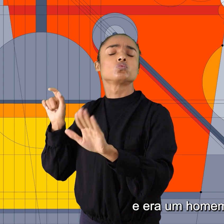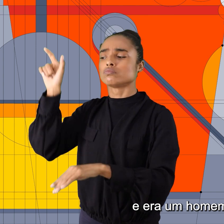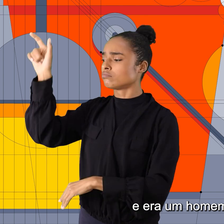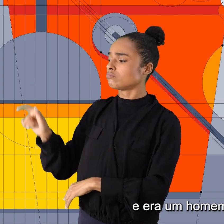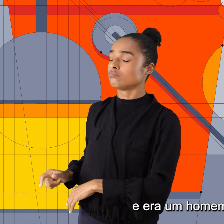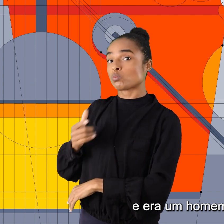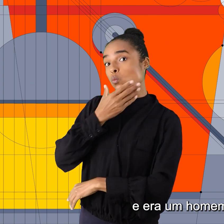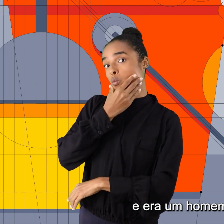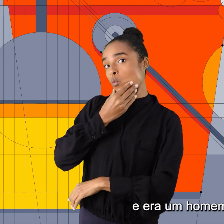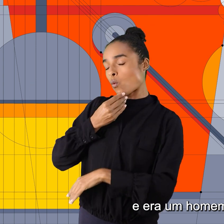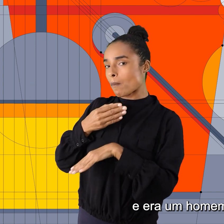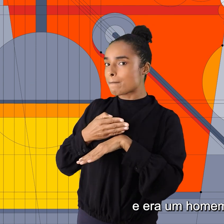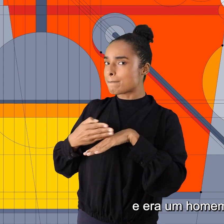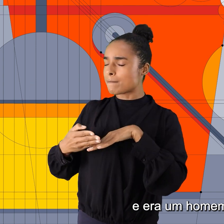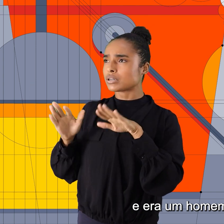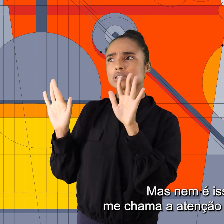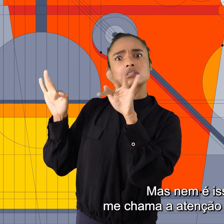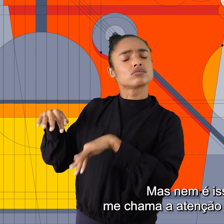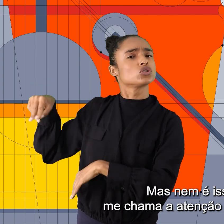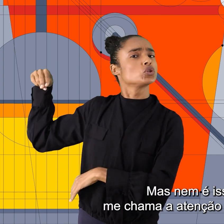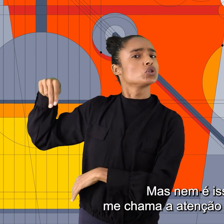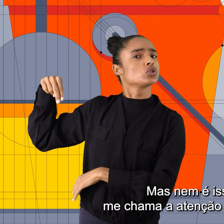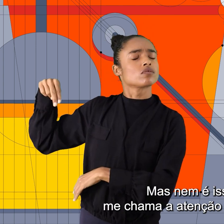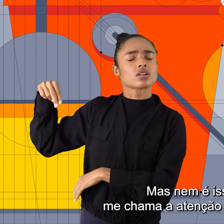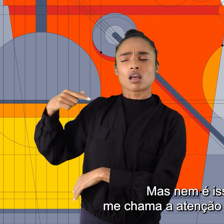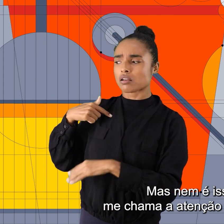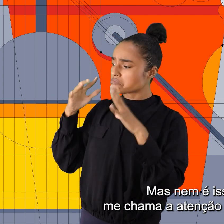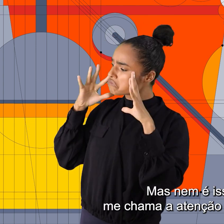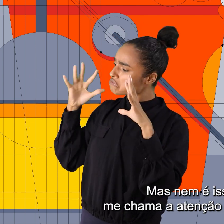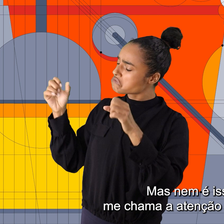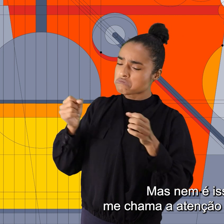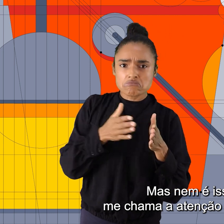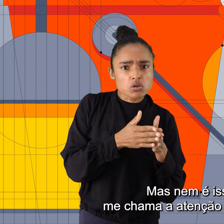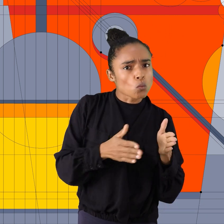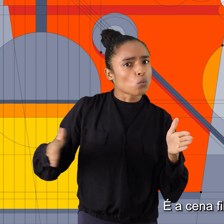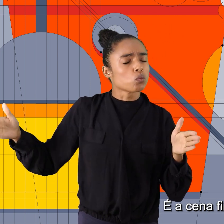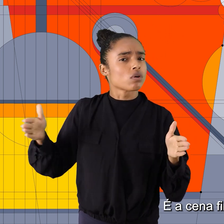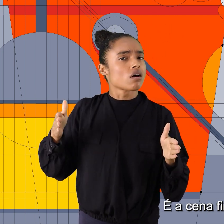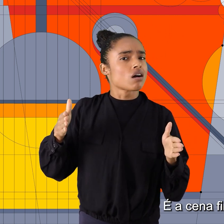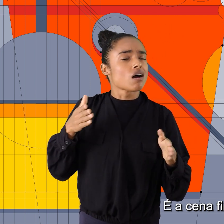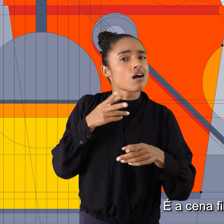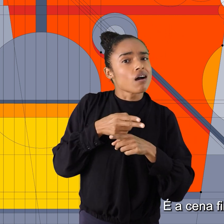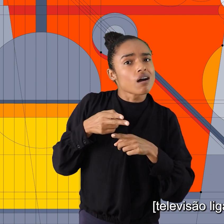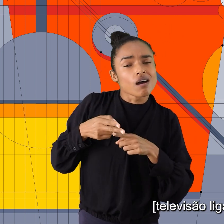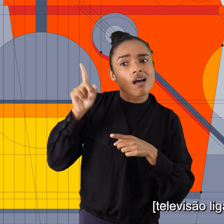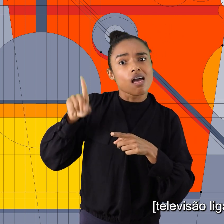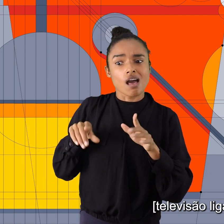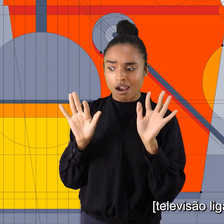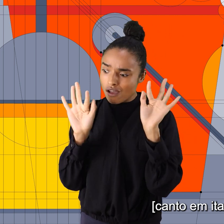homem branco. Mas nem é isso que me chama atenção nessa novela. É a cena